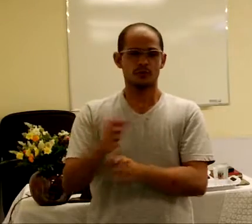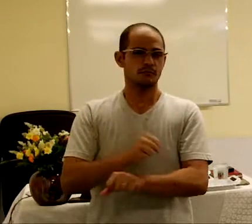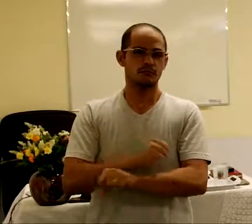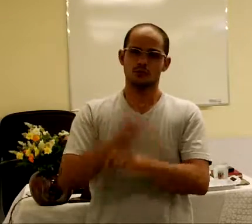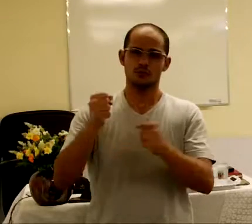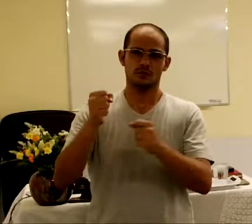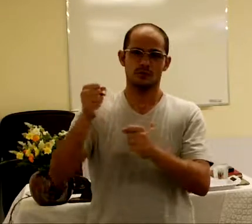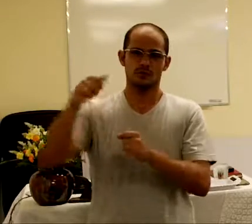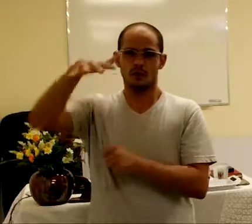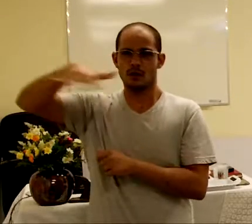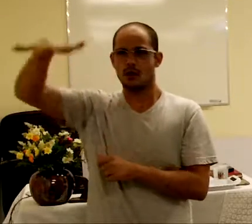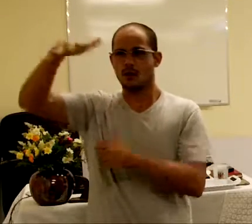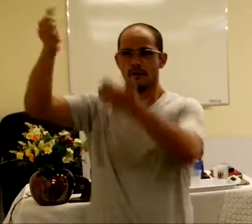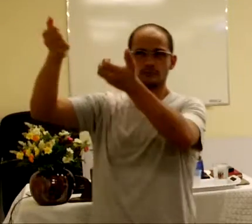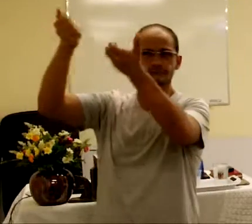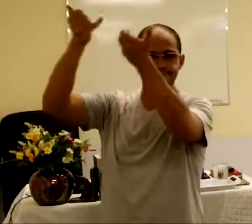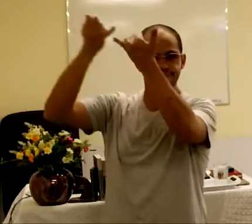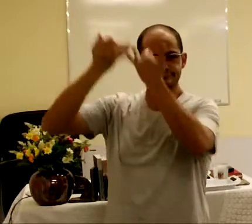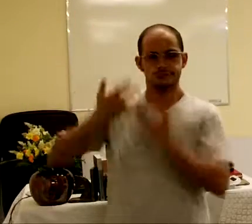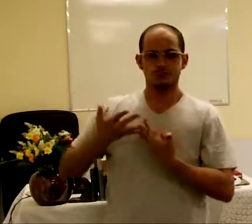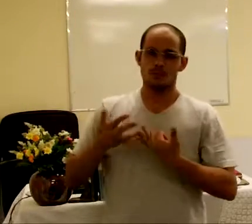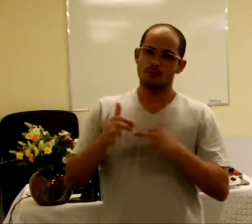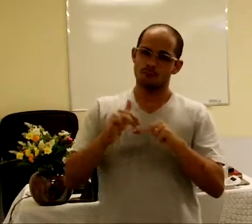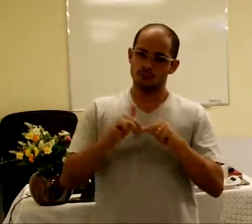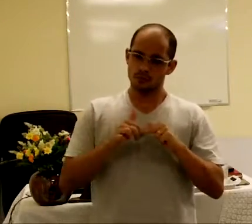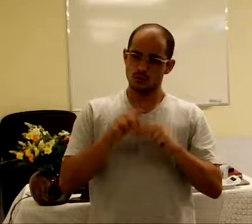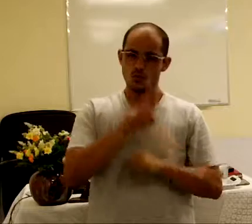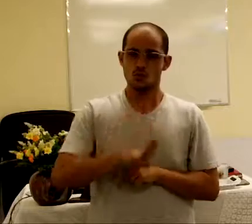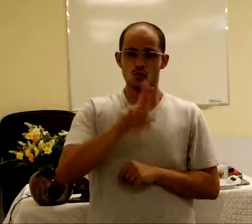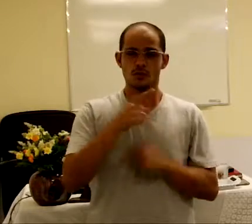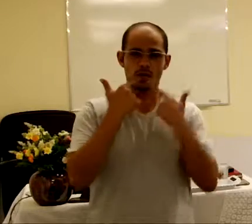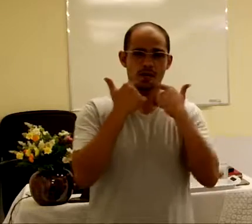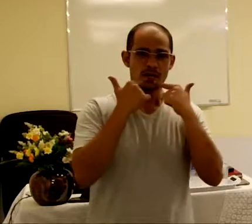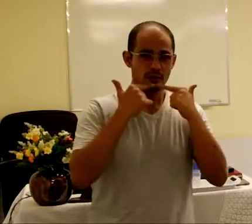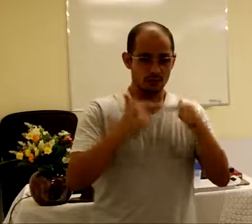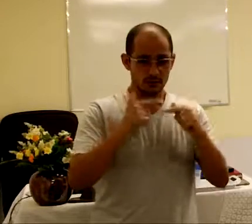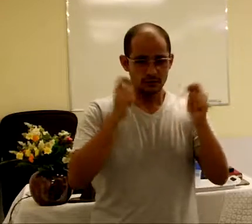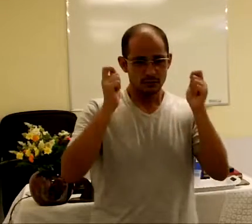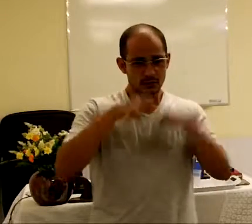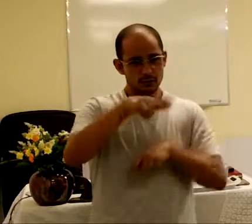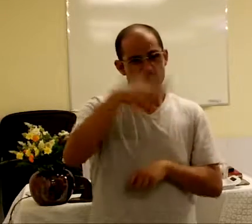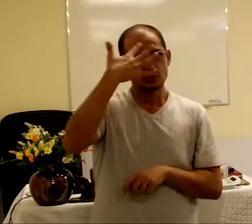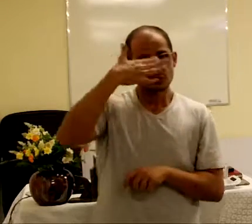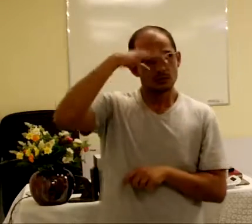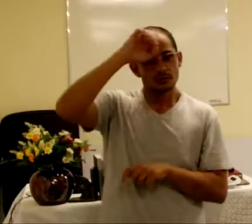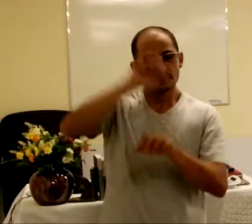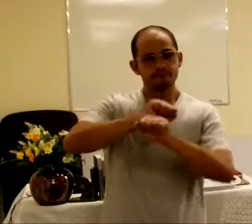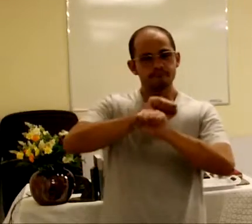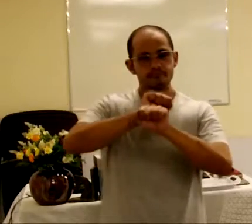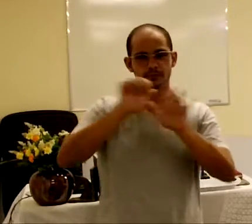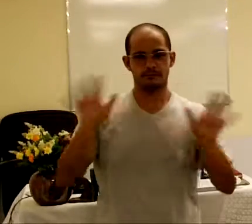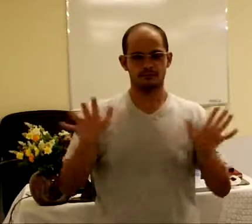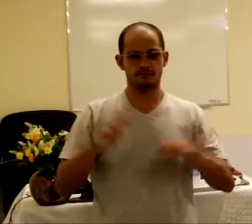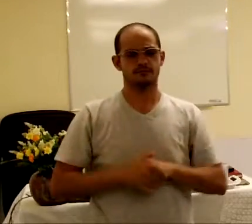espiritual completamente. Então, eles utilizam da nossa linguagem no limite das possibilidades da nossa própria compreensão.